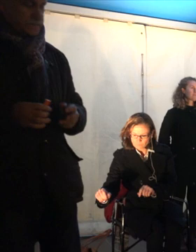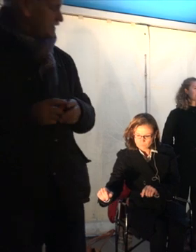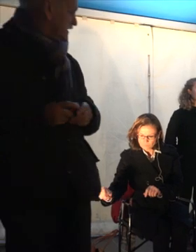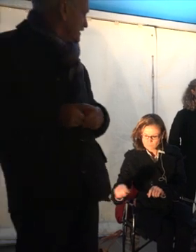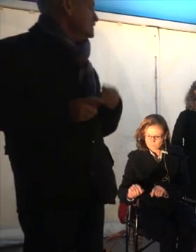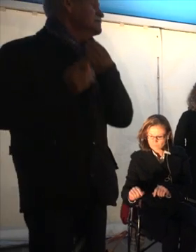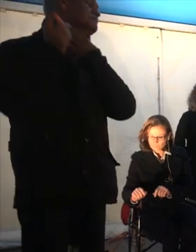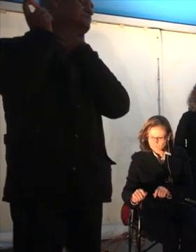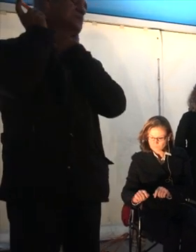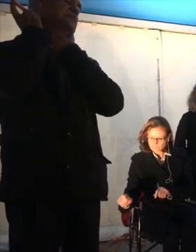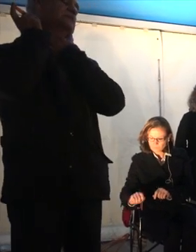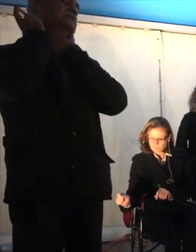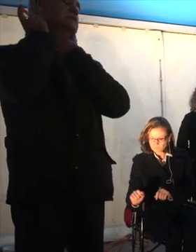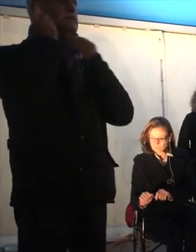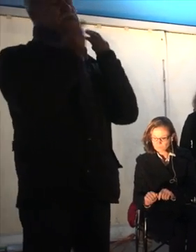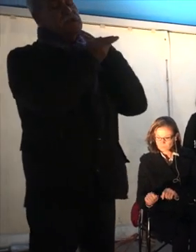la vida,